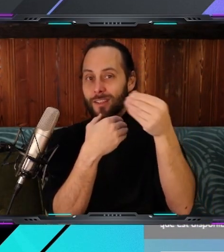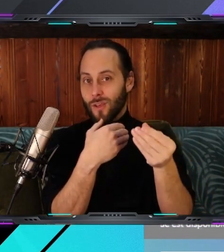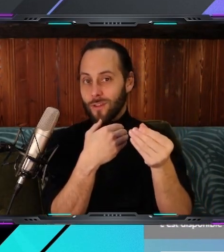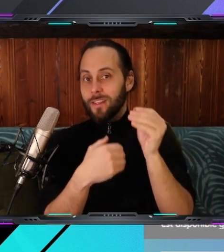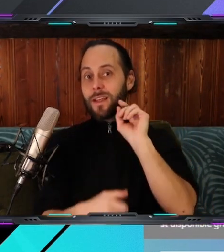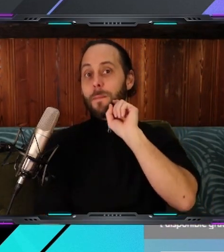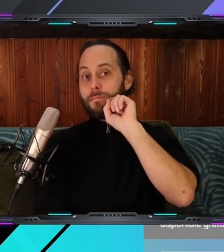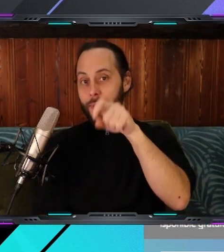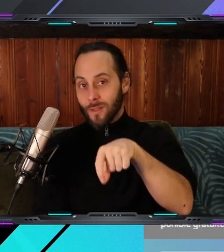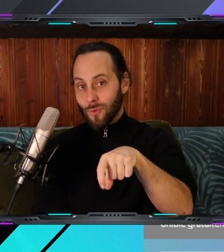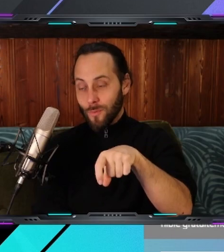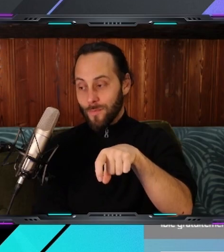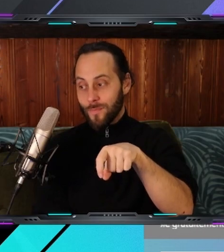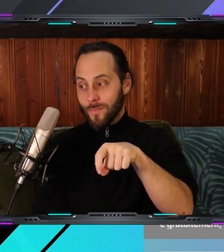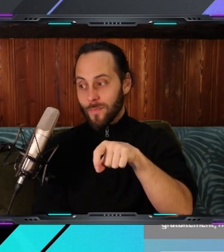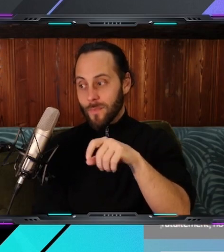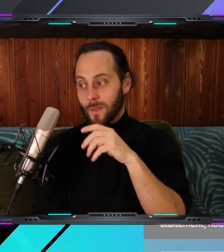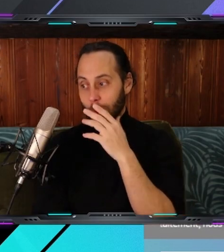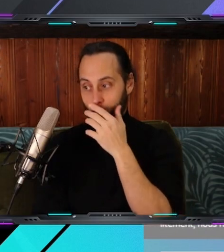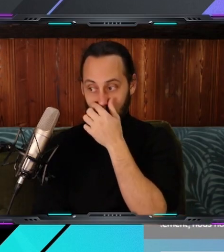pourrais sortir bientôt.